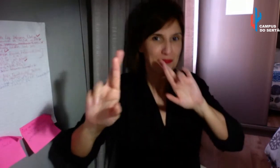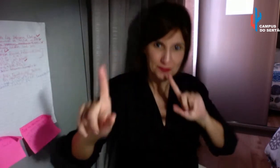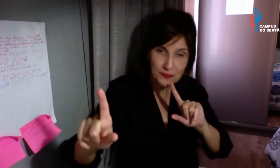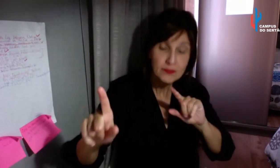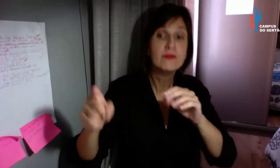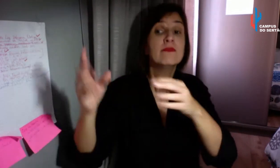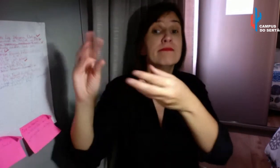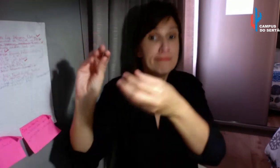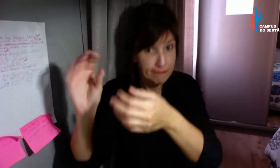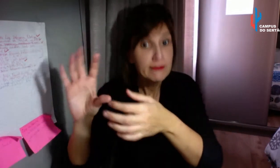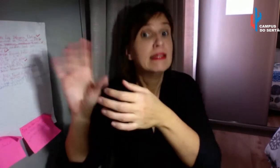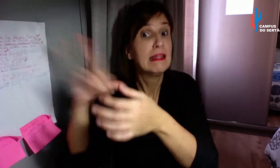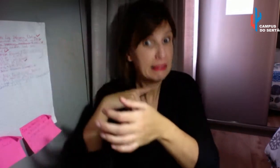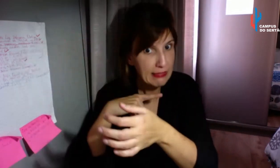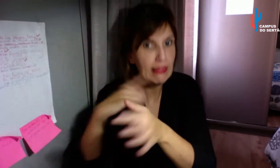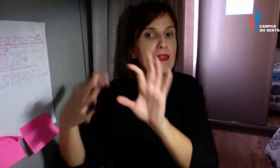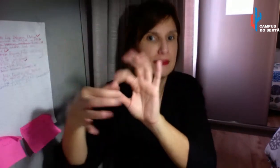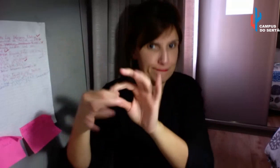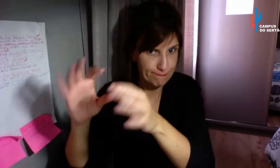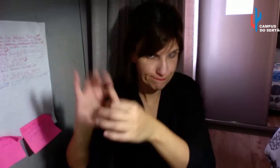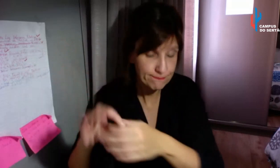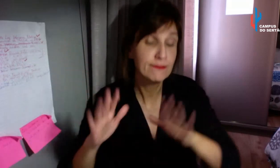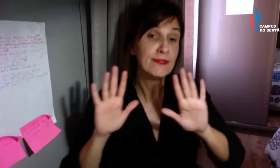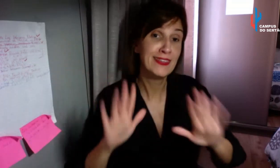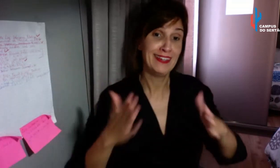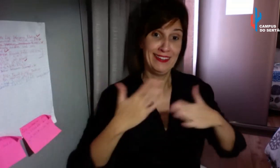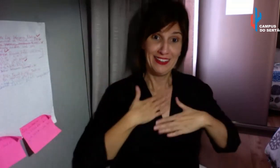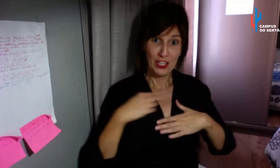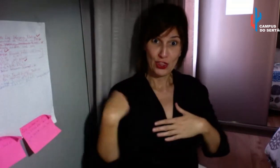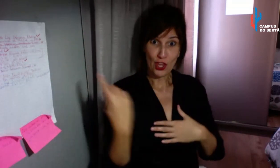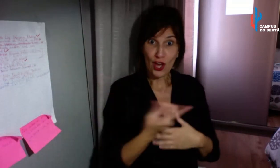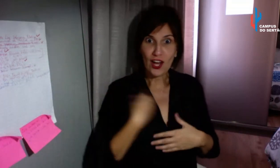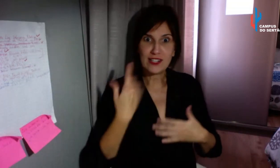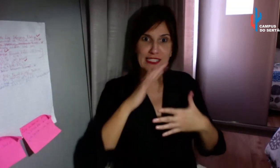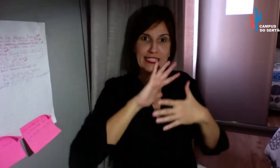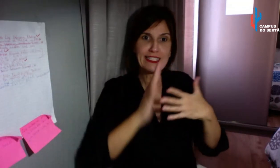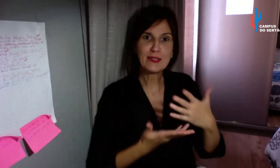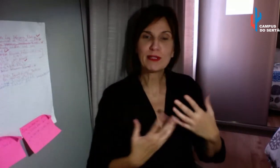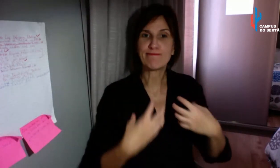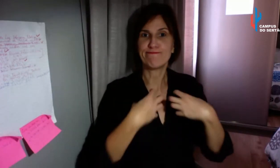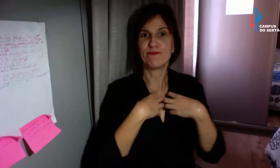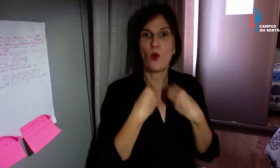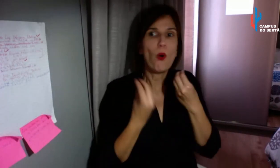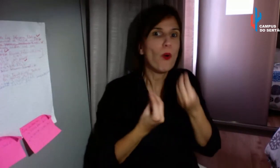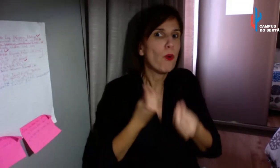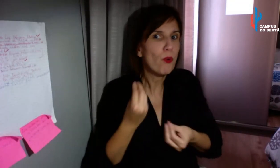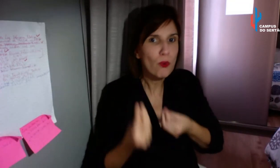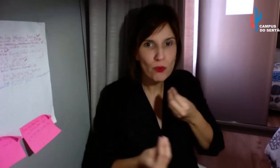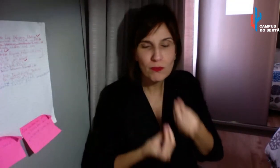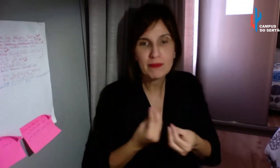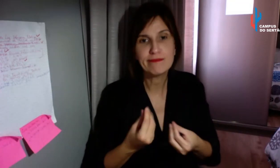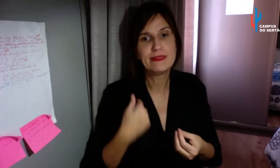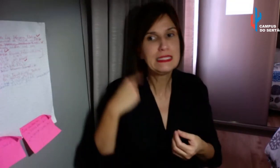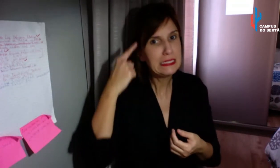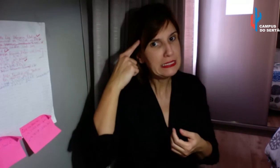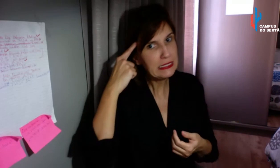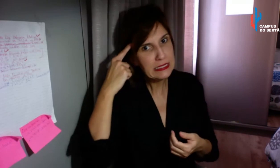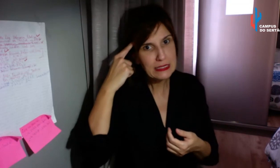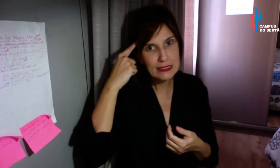matemática e outros elementos que fazem parte do trabalho realizado nas comunidades indígenas. E